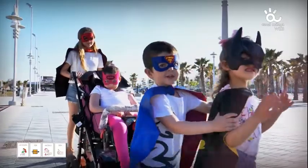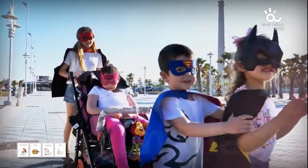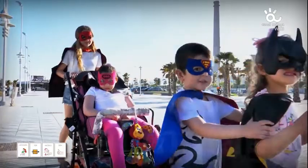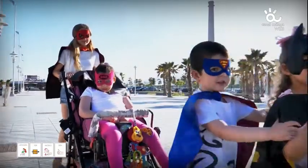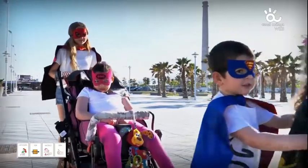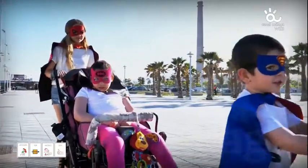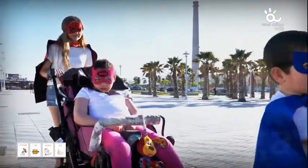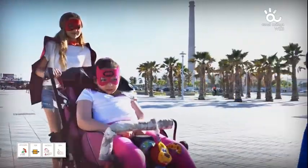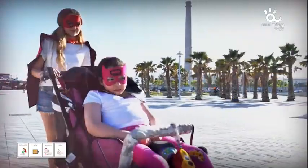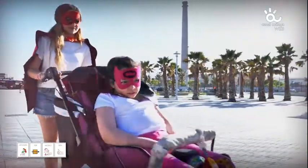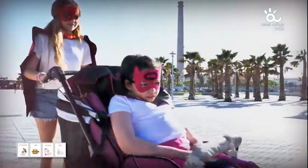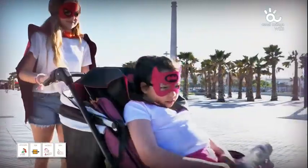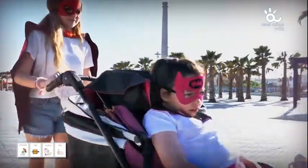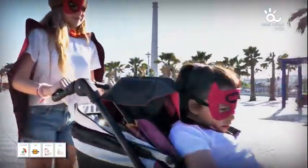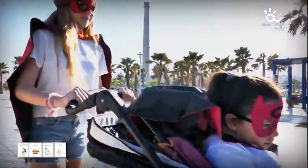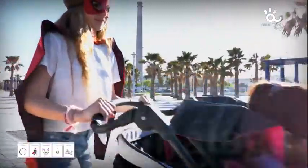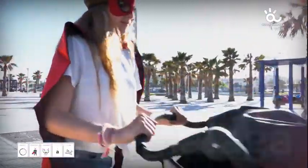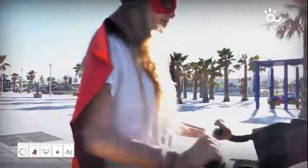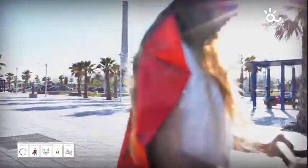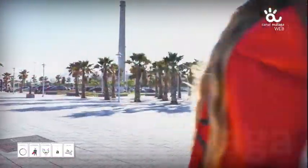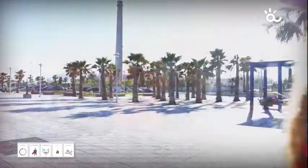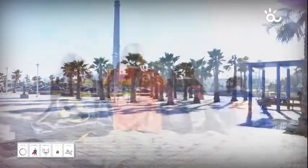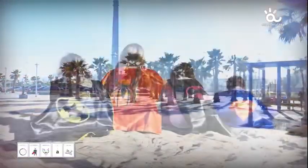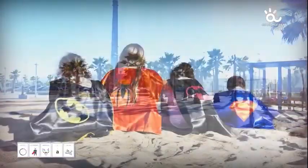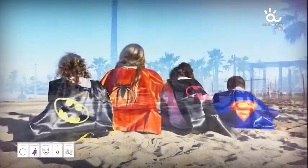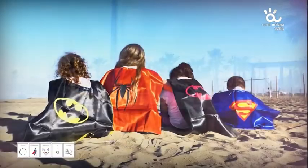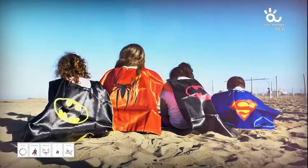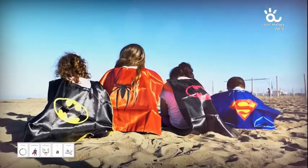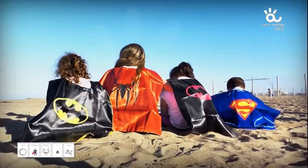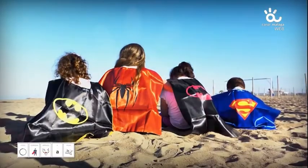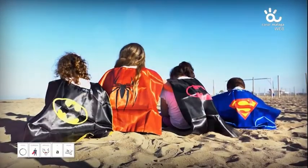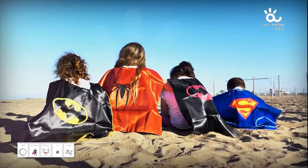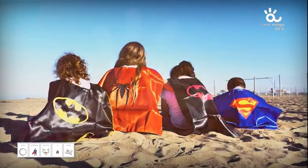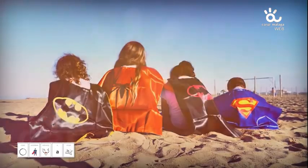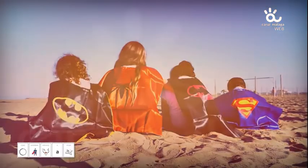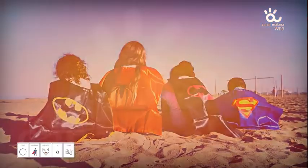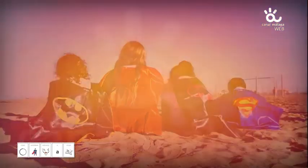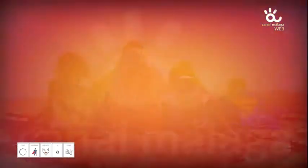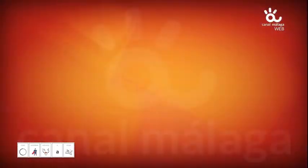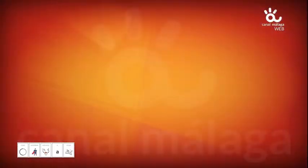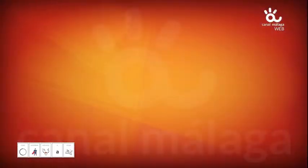struggling to make things right. That's how a superhero learns to fly.